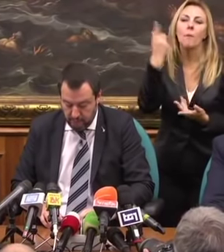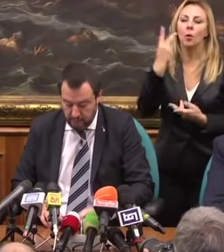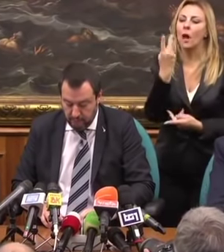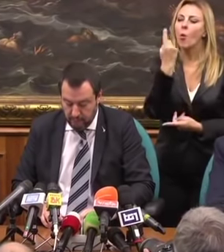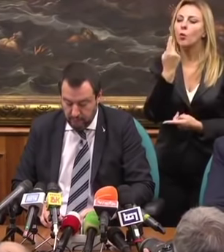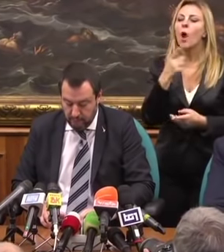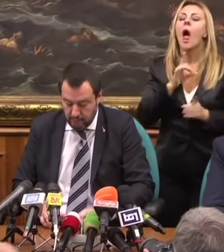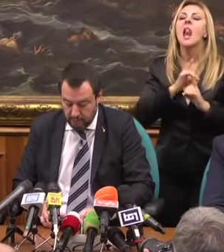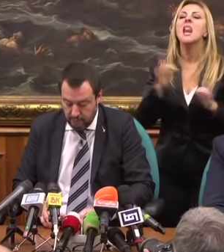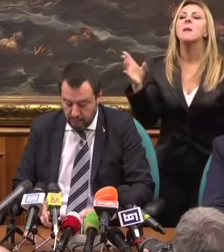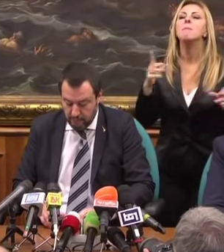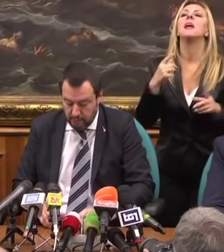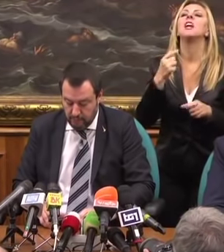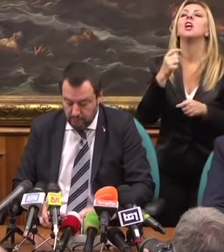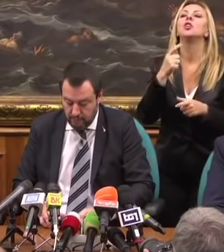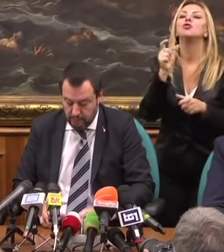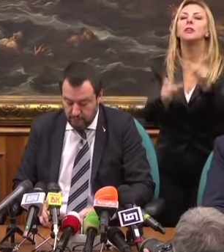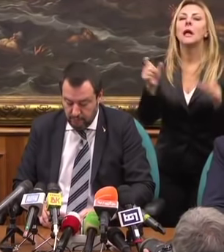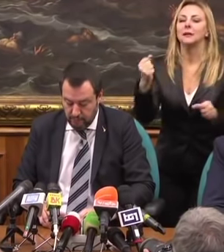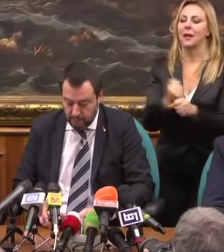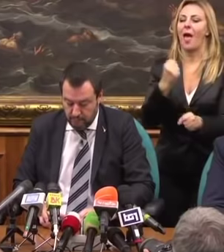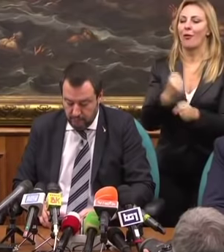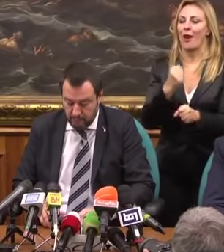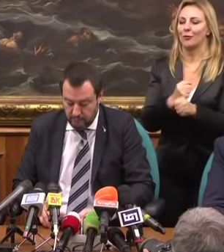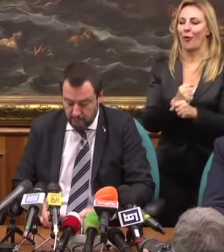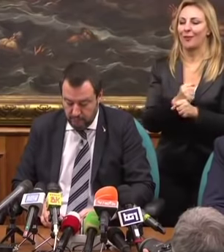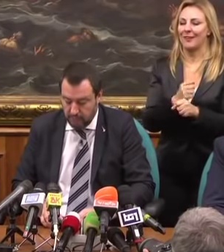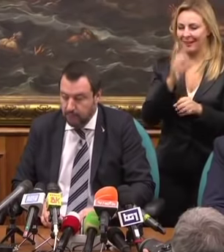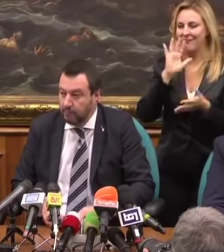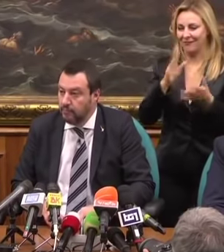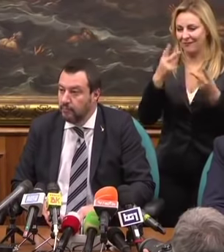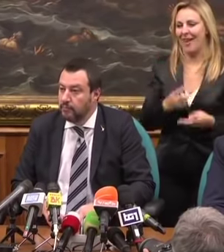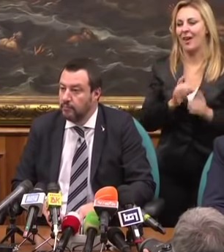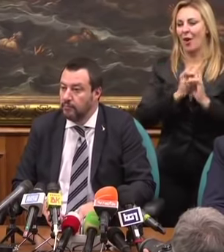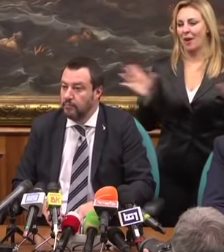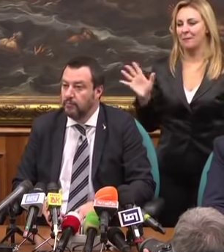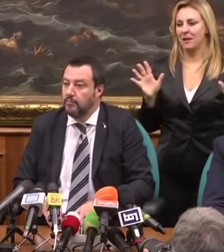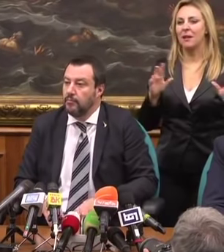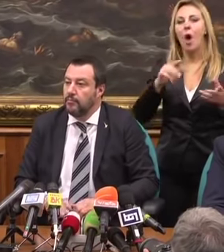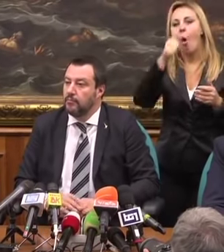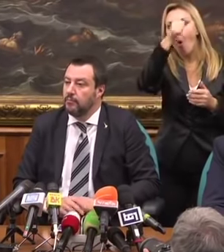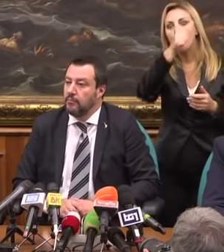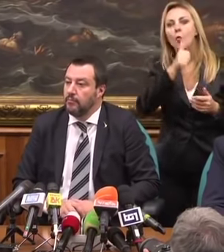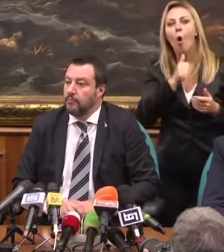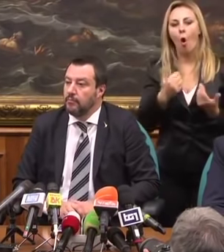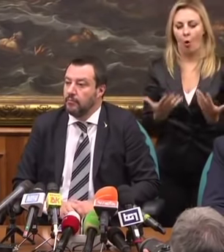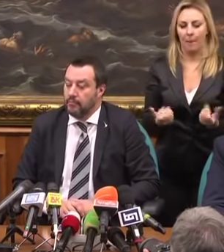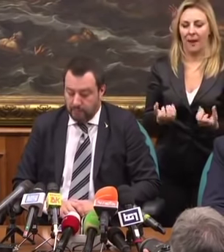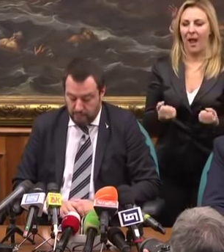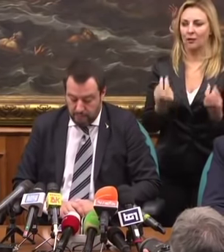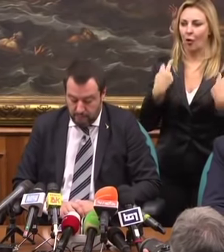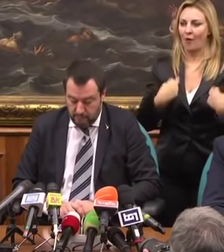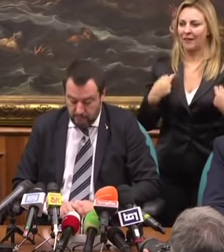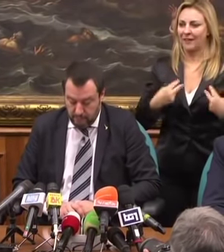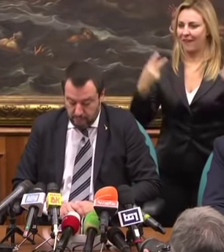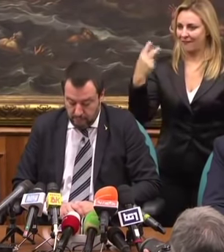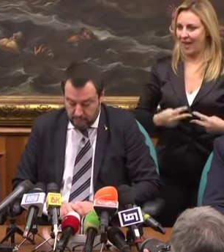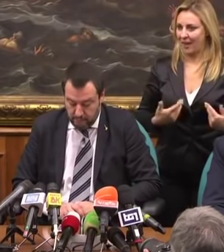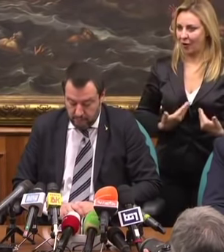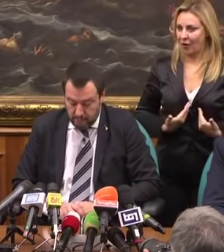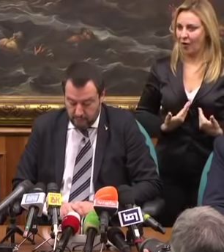quando siamo cittadini e lavoratori. Lavoratori ricoprono un ruolo pratico nella vita, ma cittadini